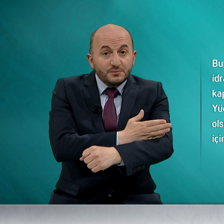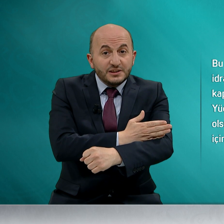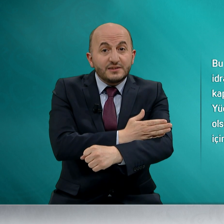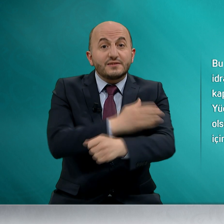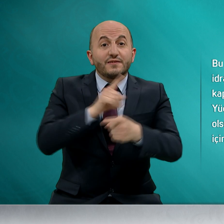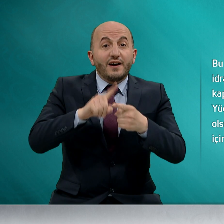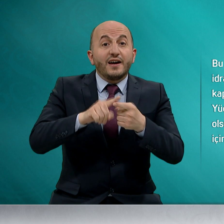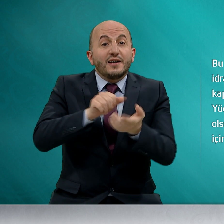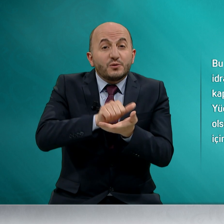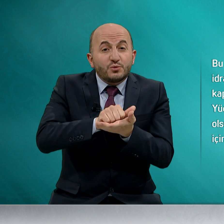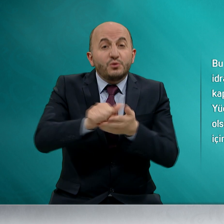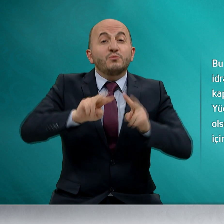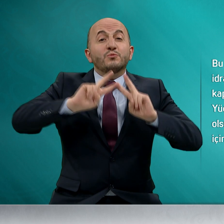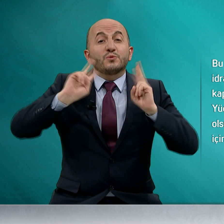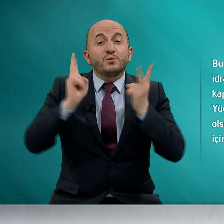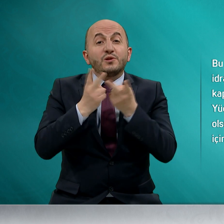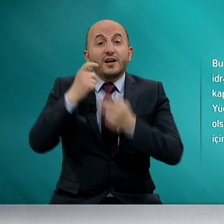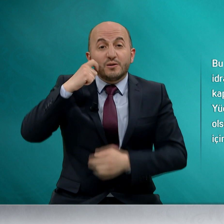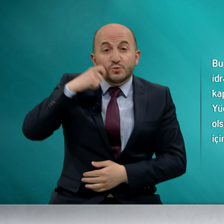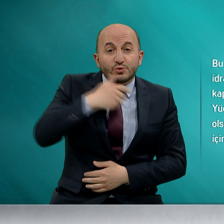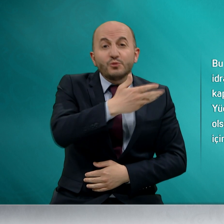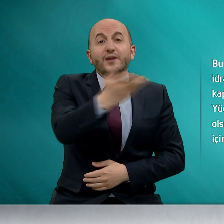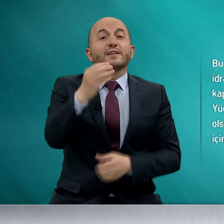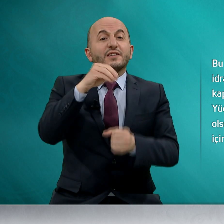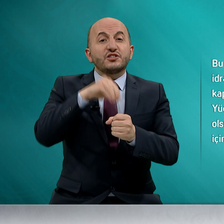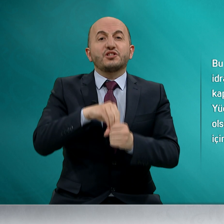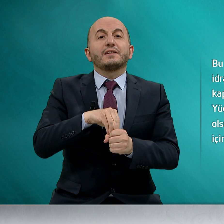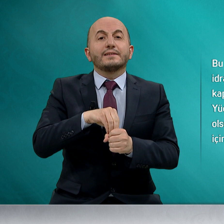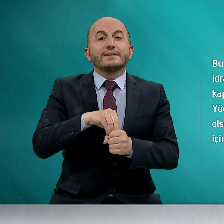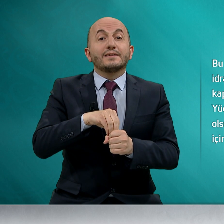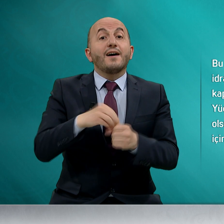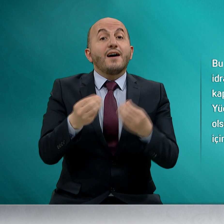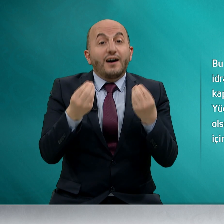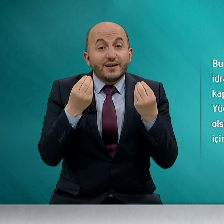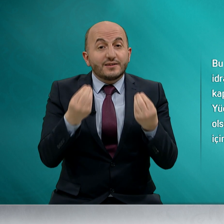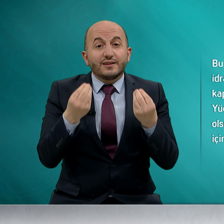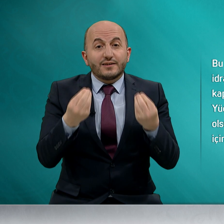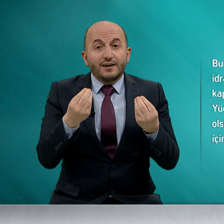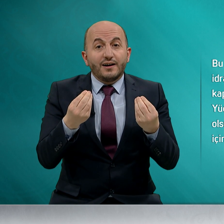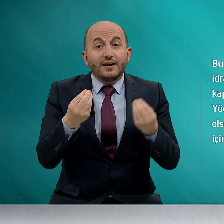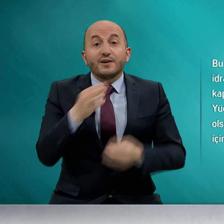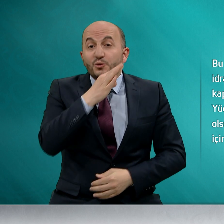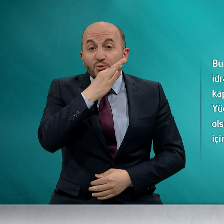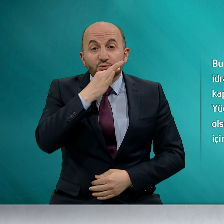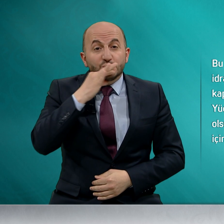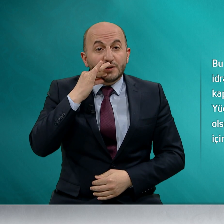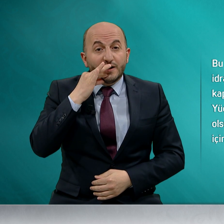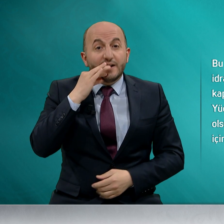Memleketimiz ve tüm dünya Müslümanları için hayırlara, huzura